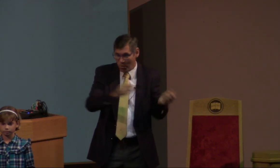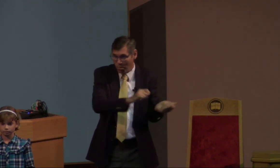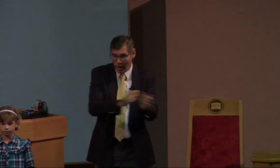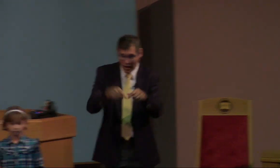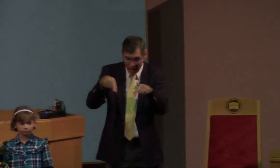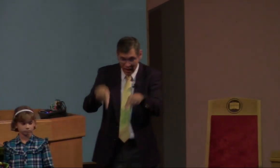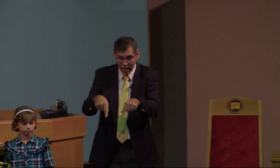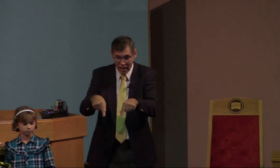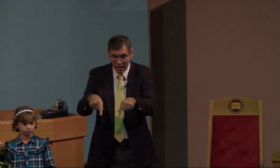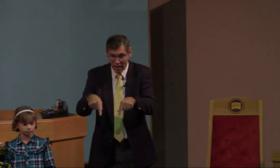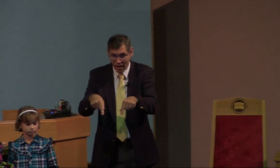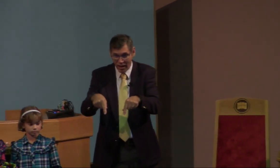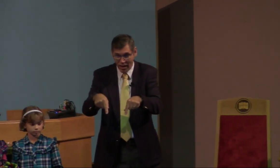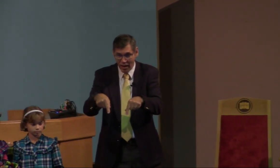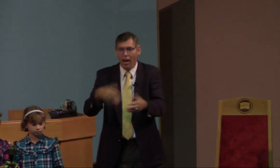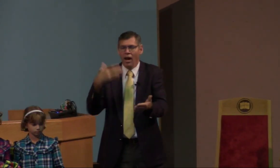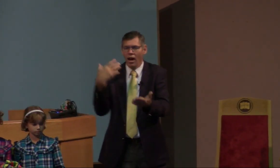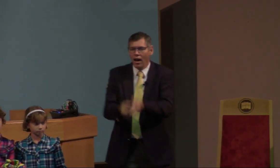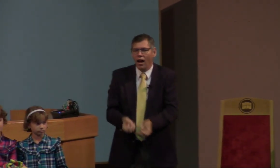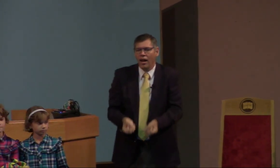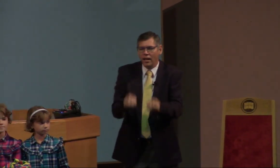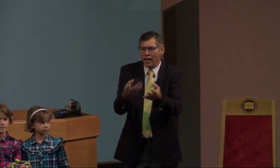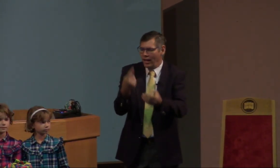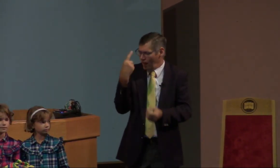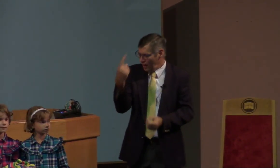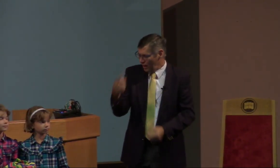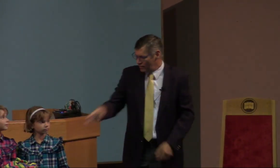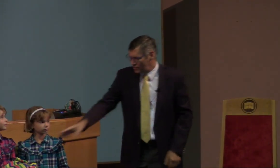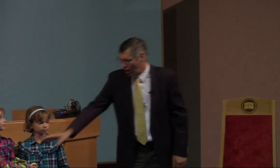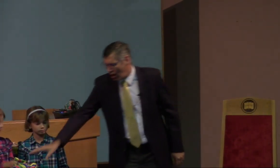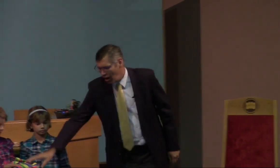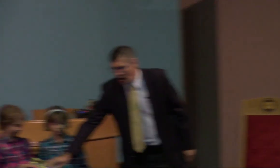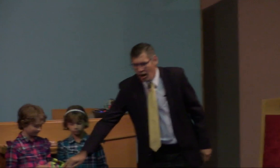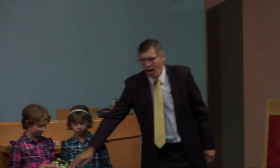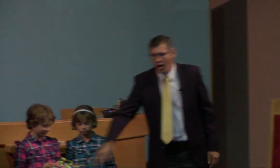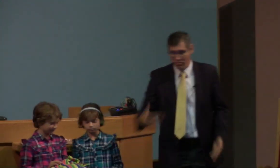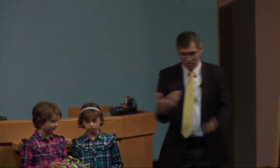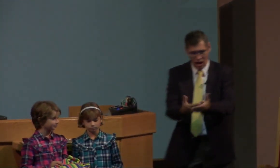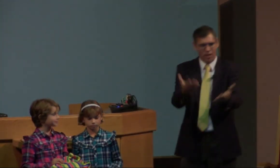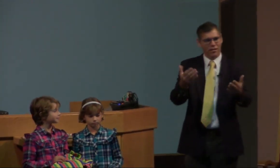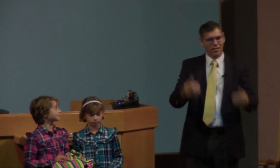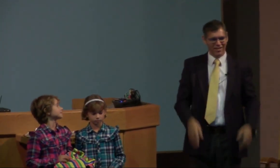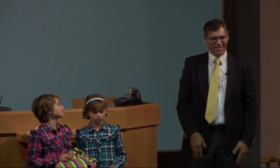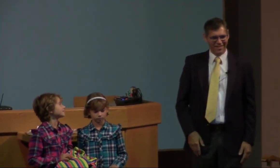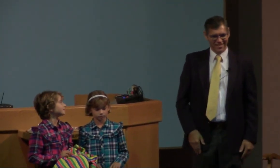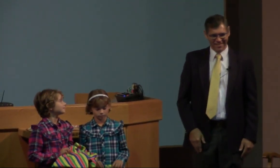bring hier, kan gee 1 sak kan.